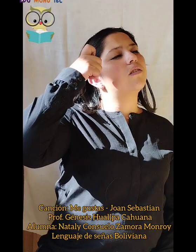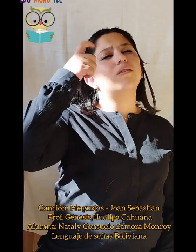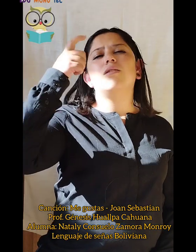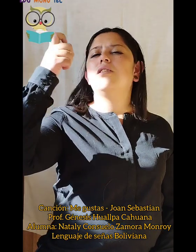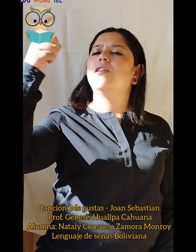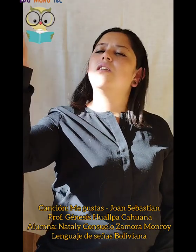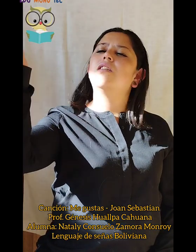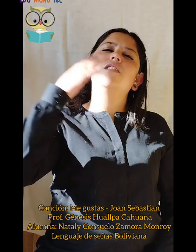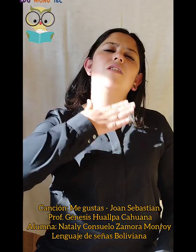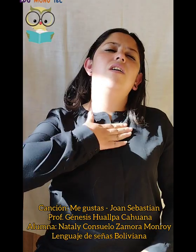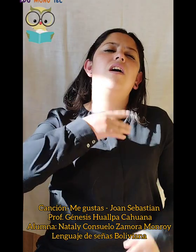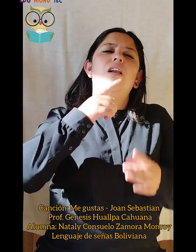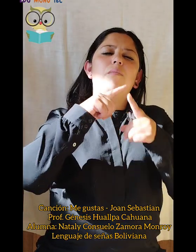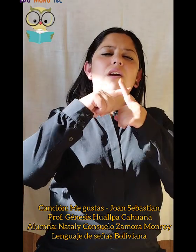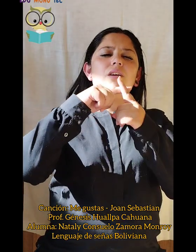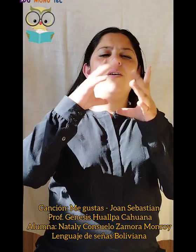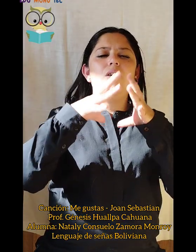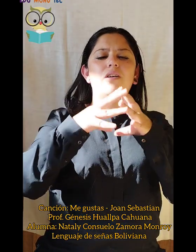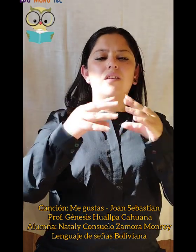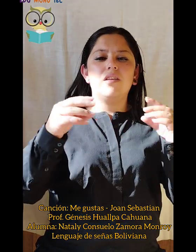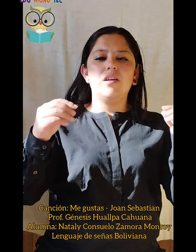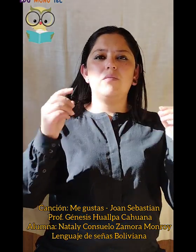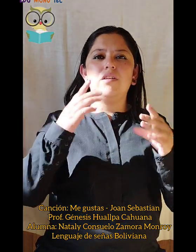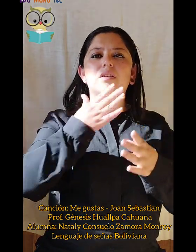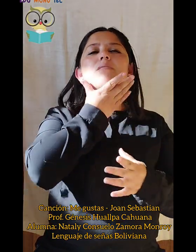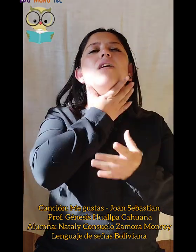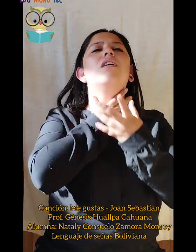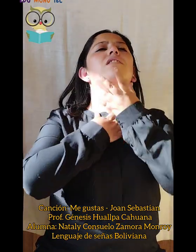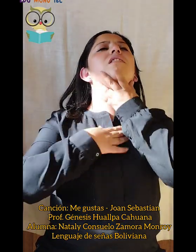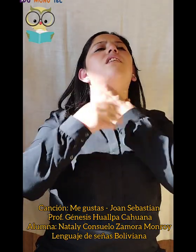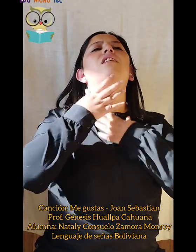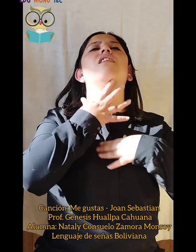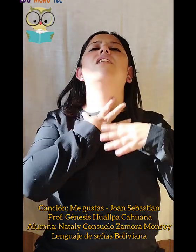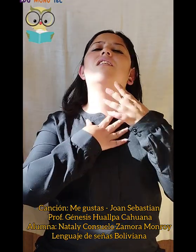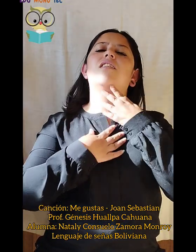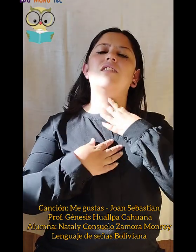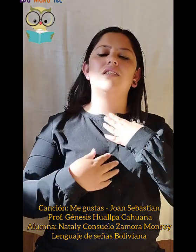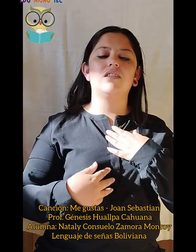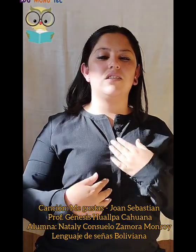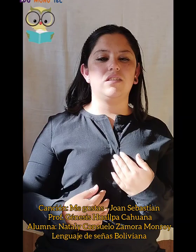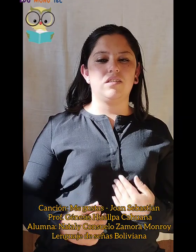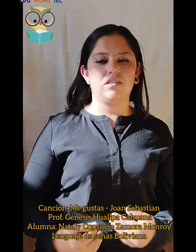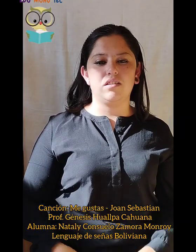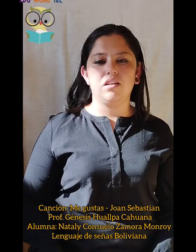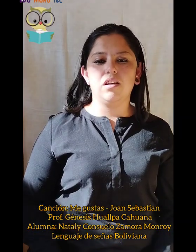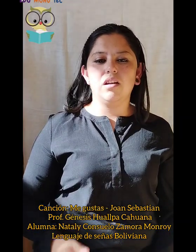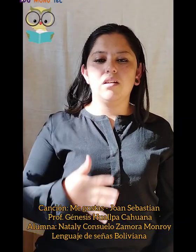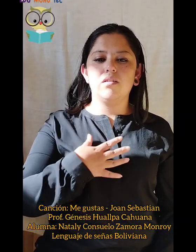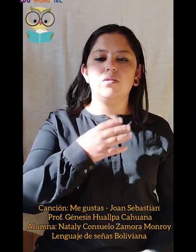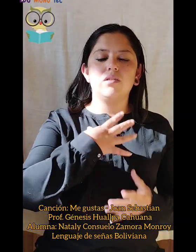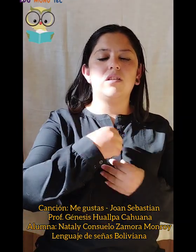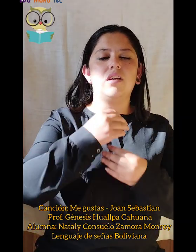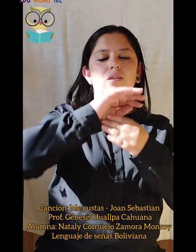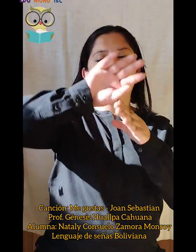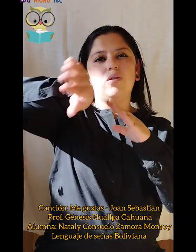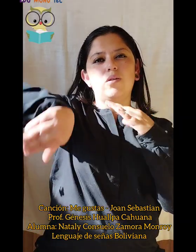Soñarte se hizo ya el mayor de mis placeres Me gusta